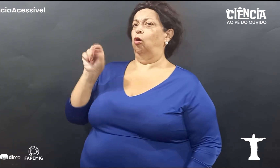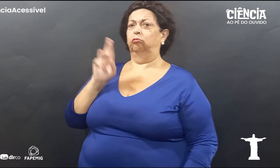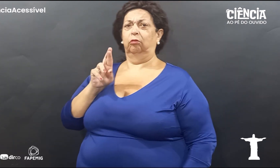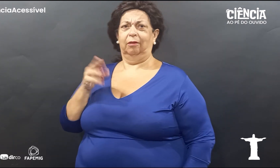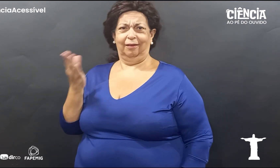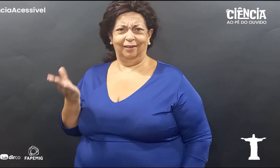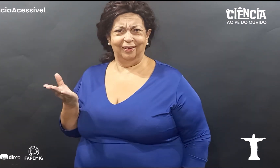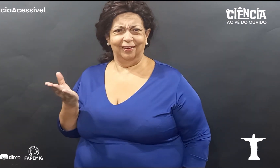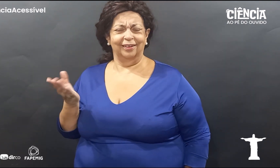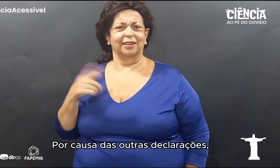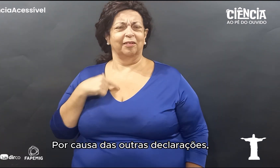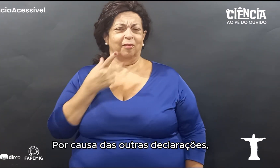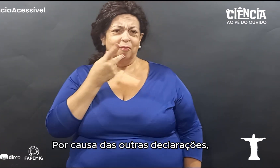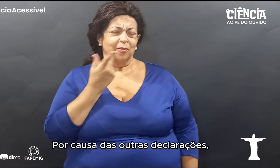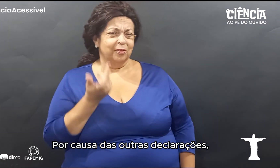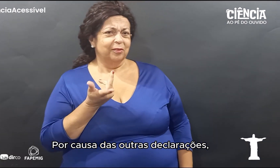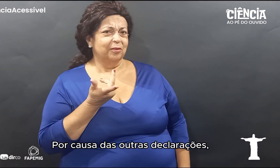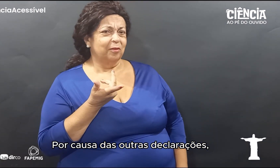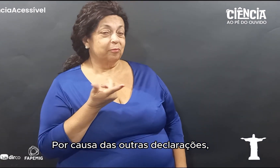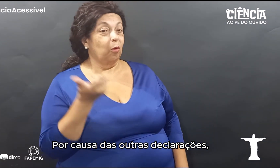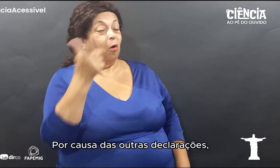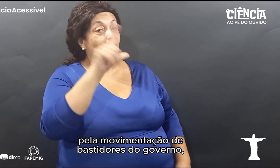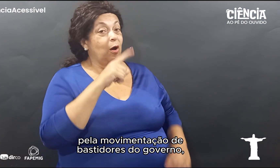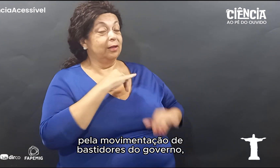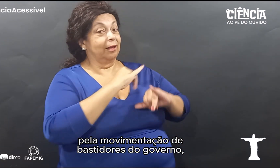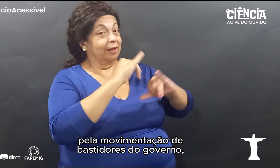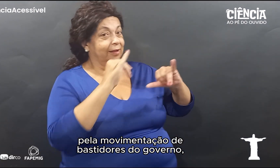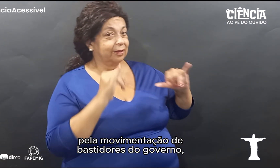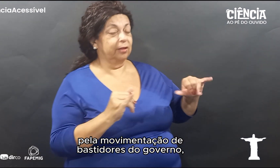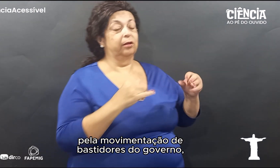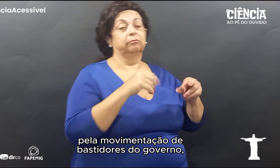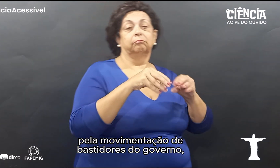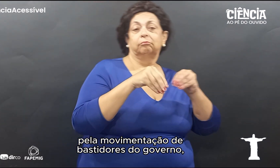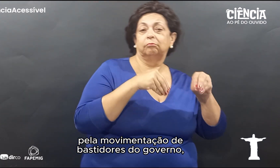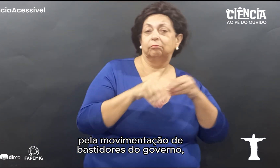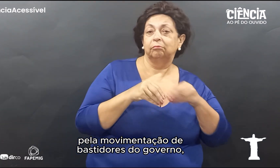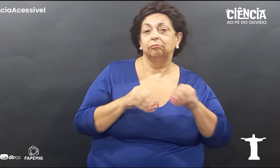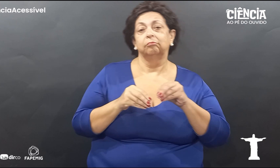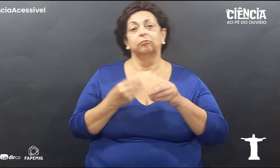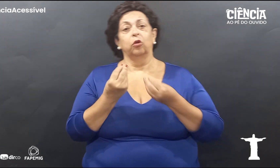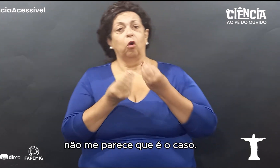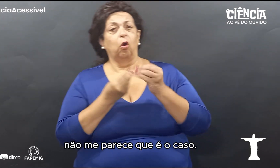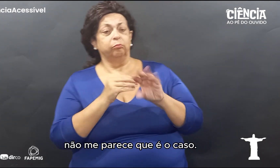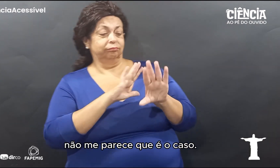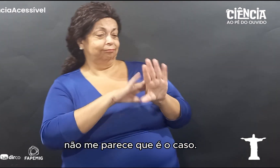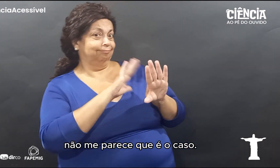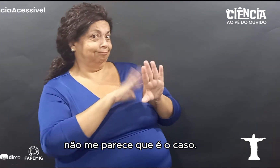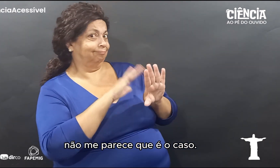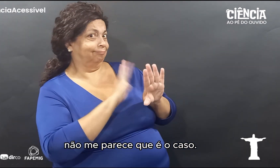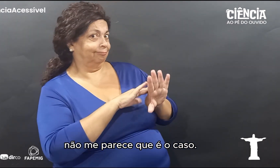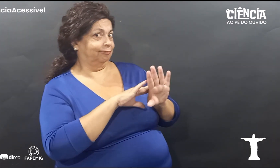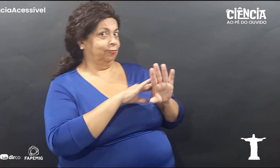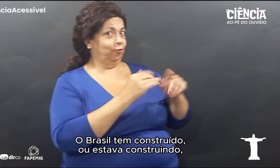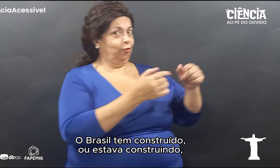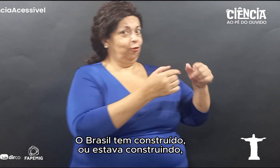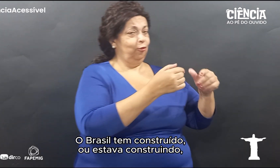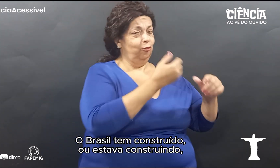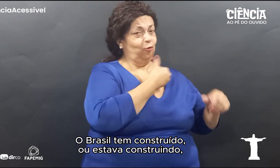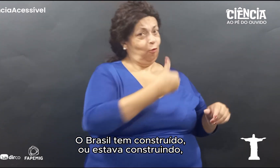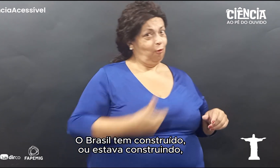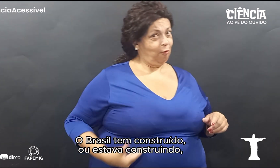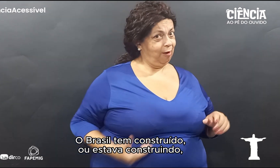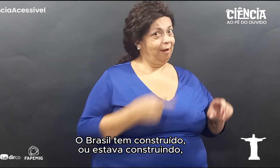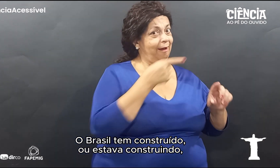divergente. E, por causa das outras declarações, pela movimentação de bastidores do governo, não me parece que é o caso.